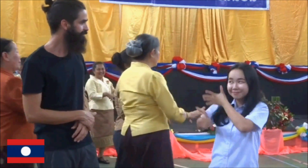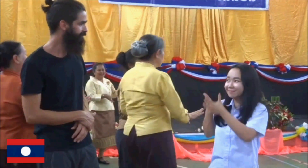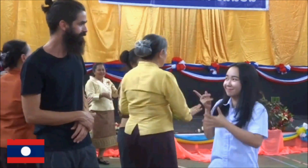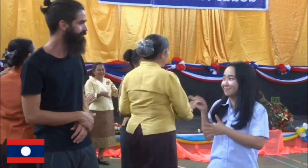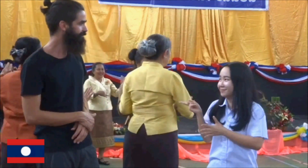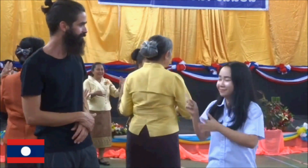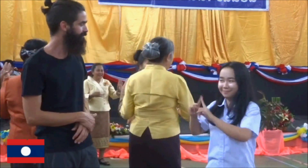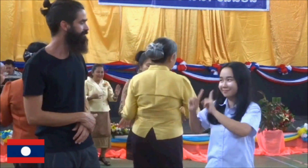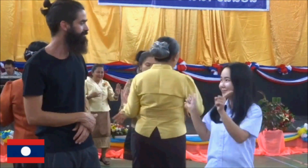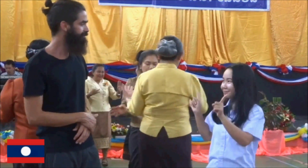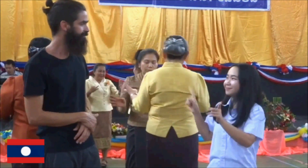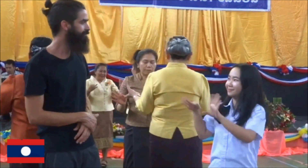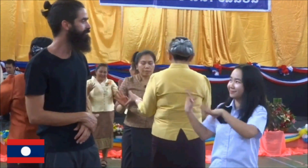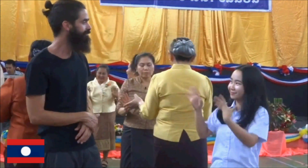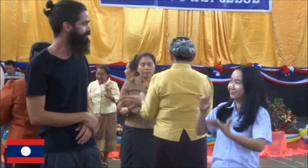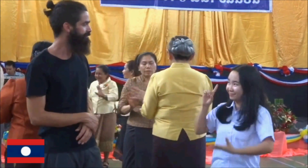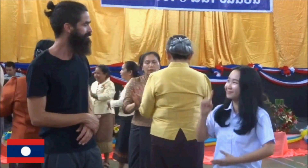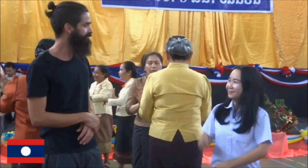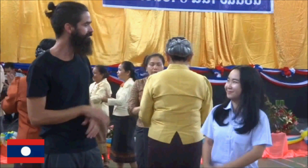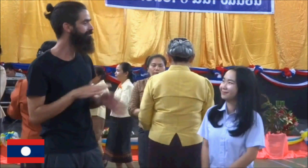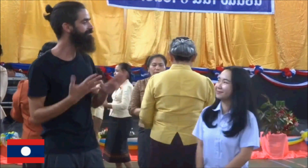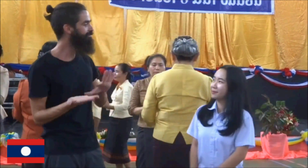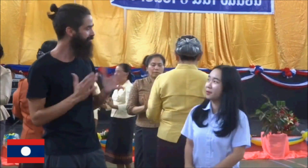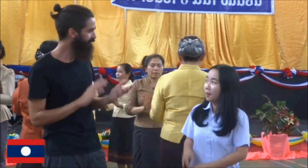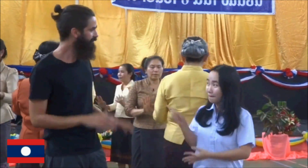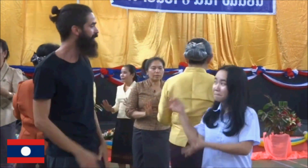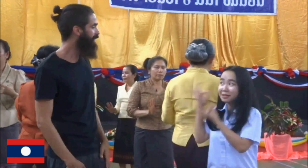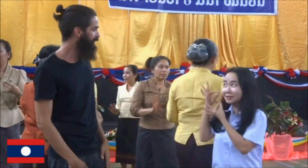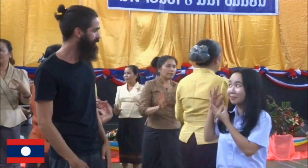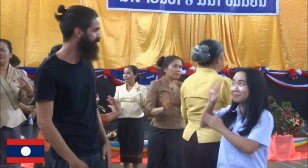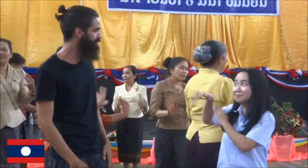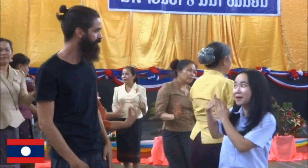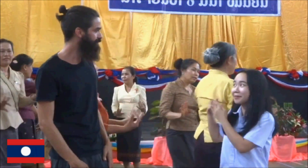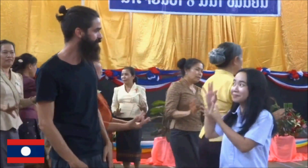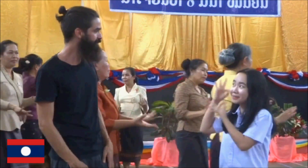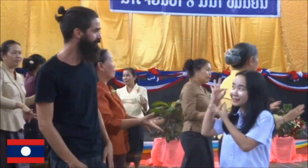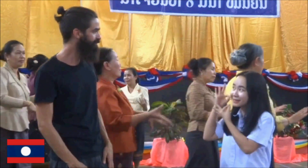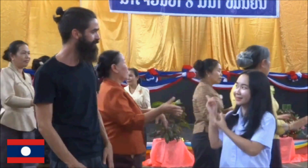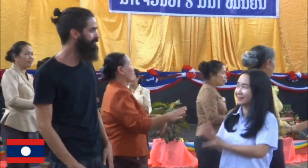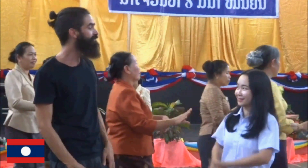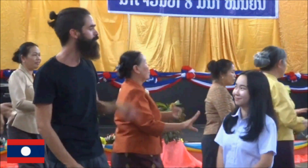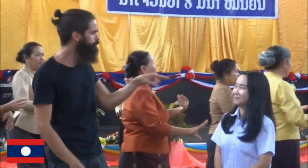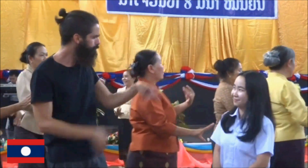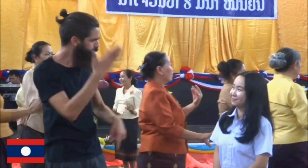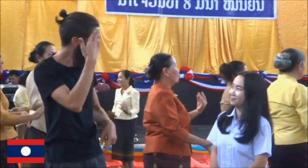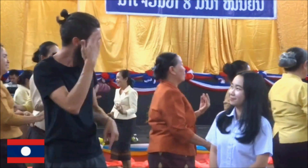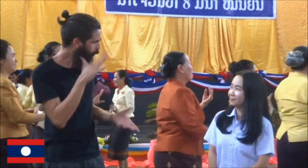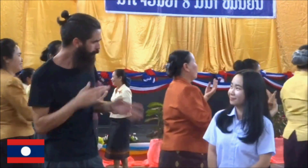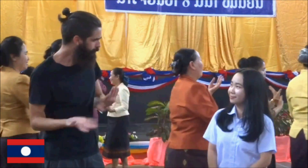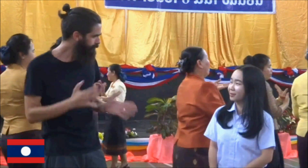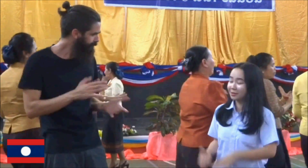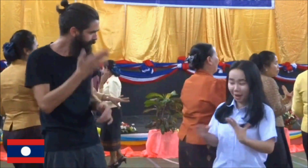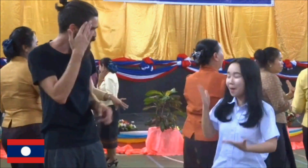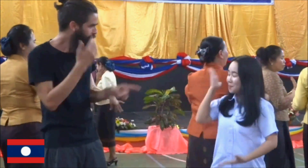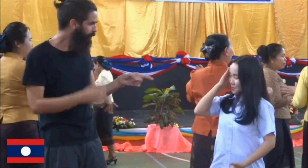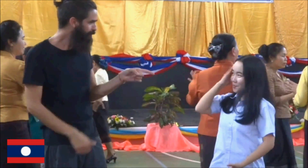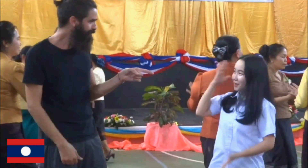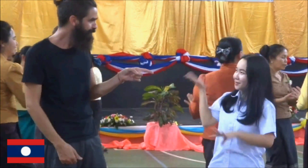les parents, les hommes, les femmes. Voilà. Ok. Les entendants aussi, ils peuvent danser. Et toi, tu